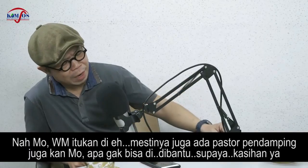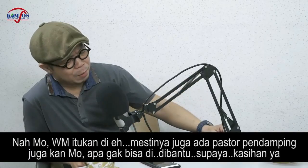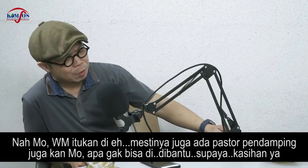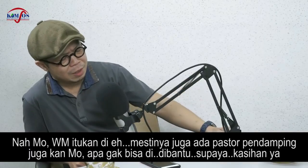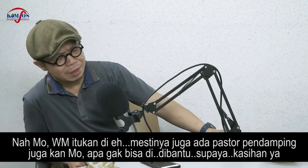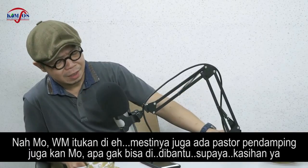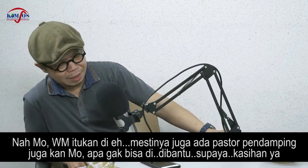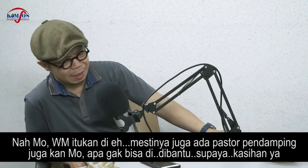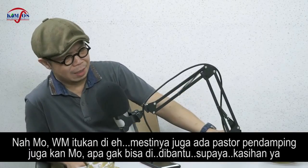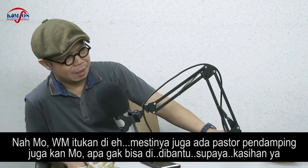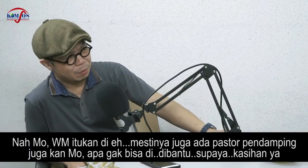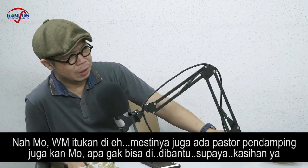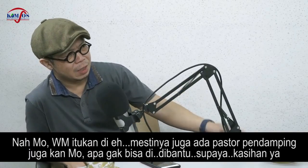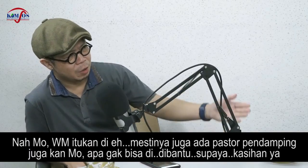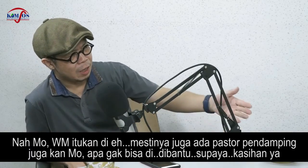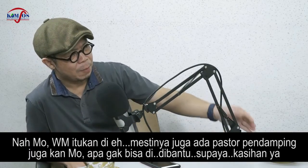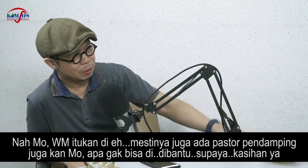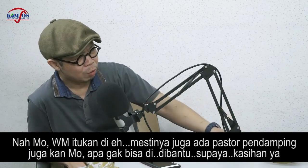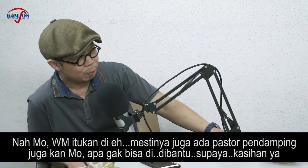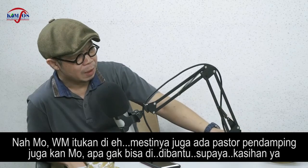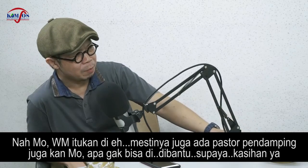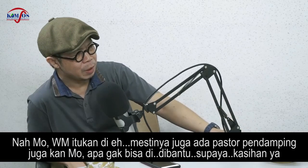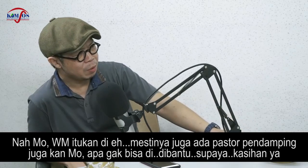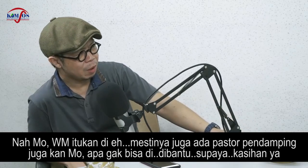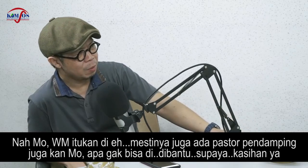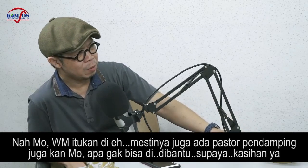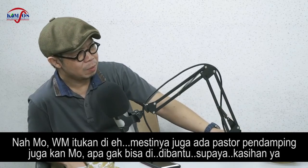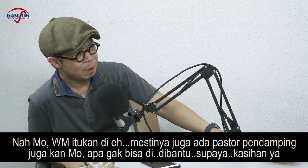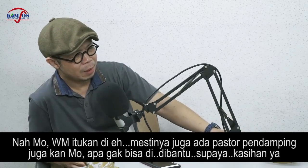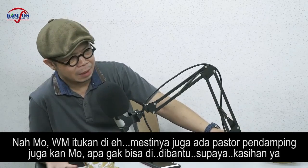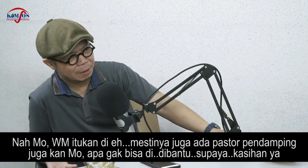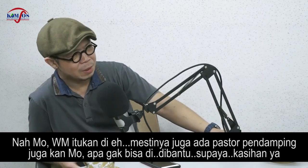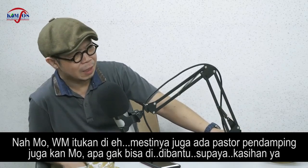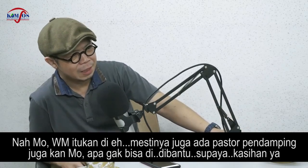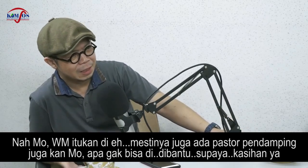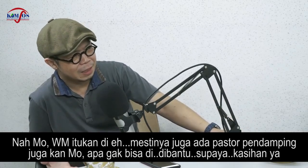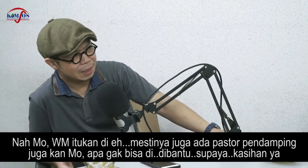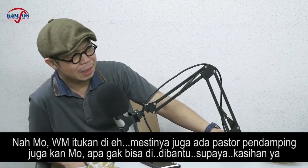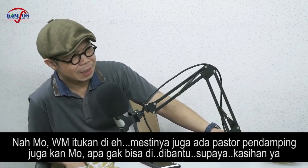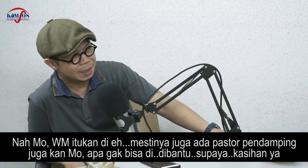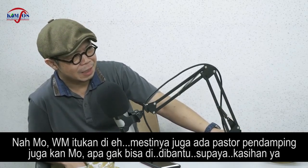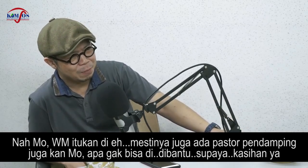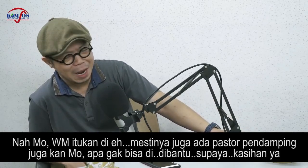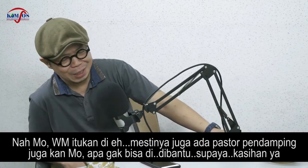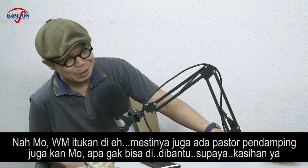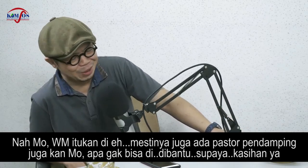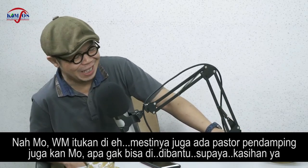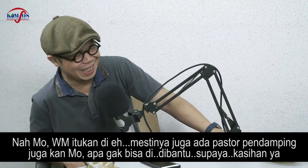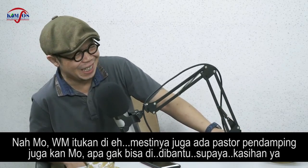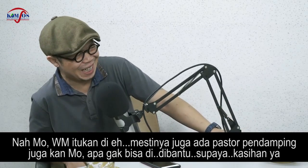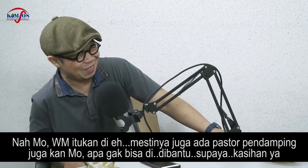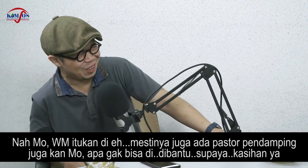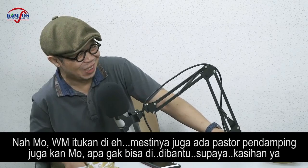WM itu kan di fungsinya juga ada Pastor pendamping juga kamu apa nggak bisa di di bantu